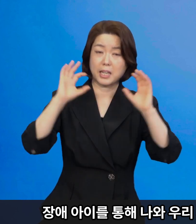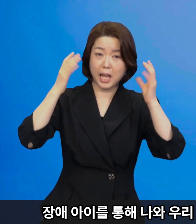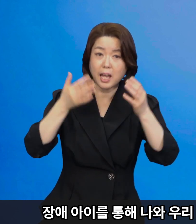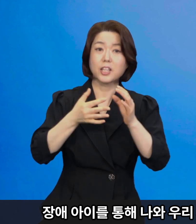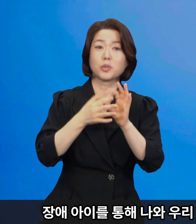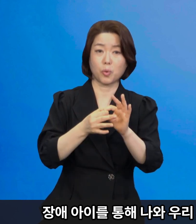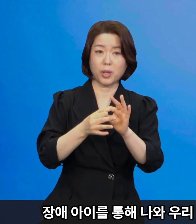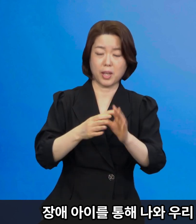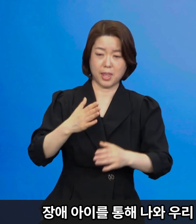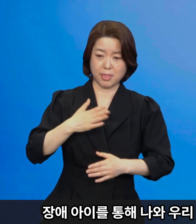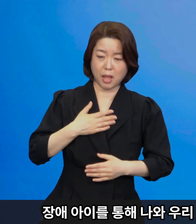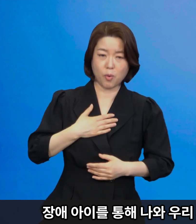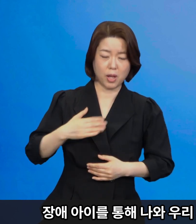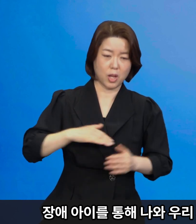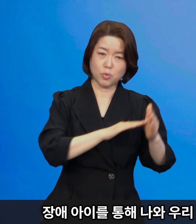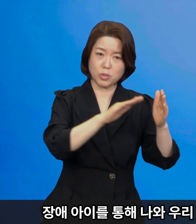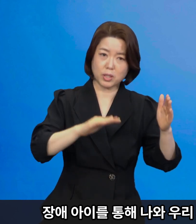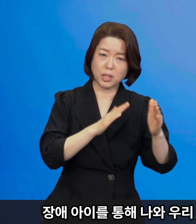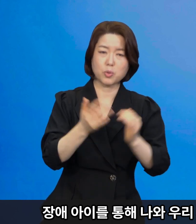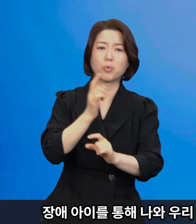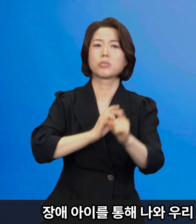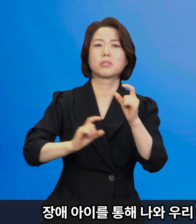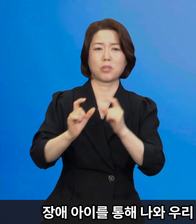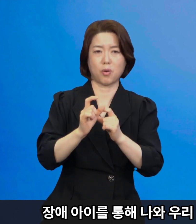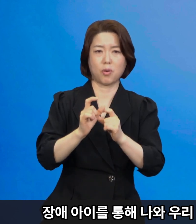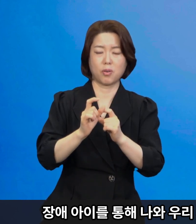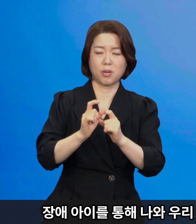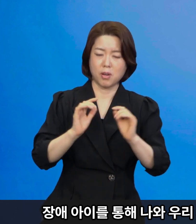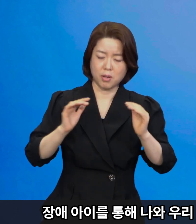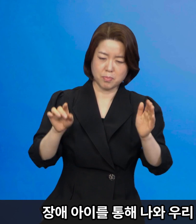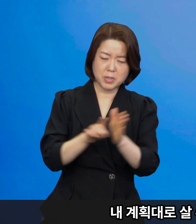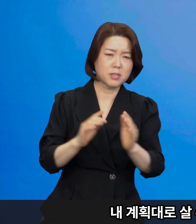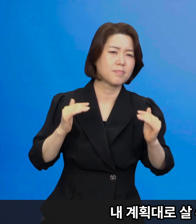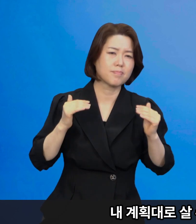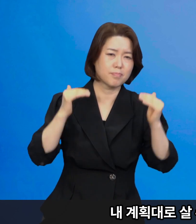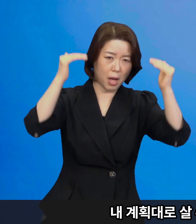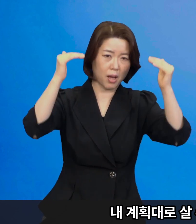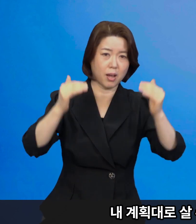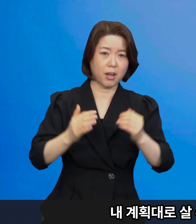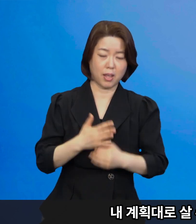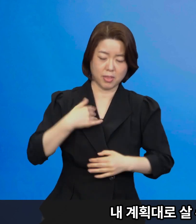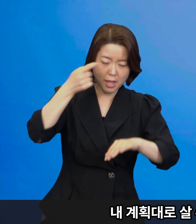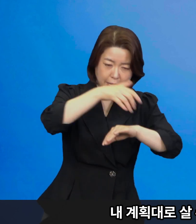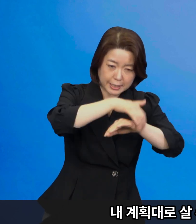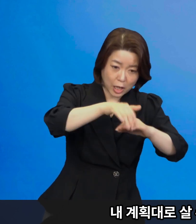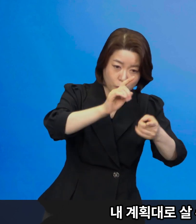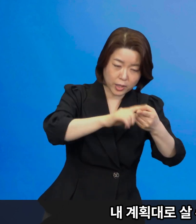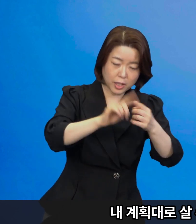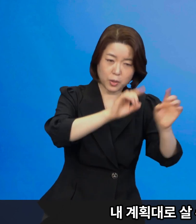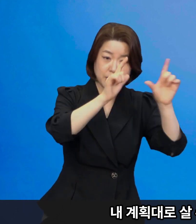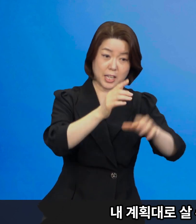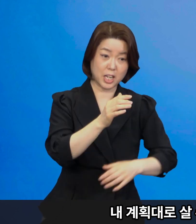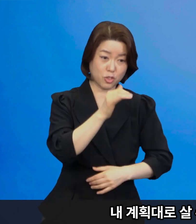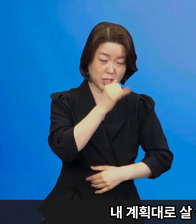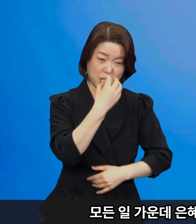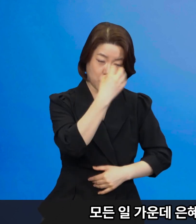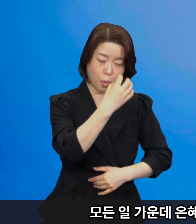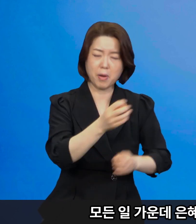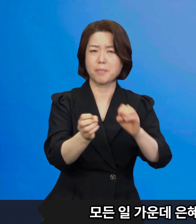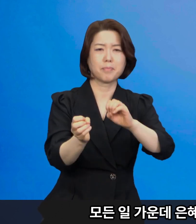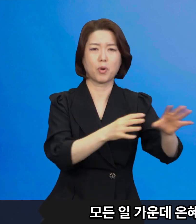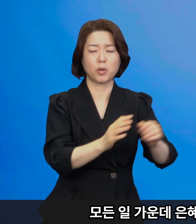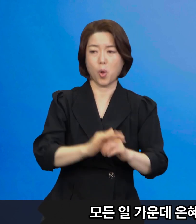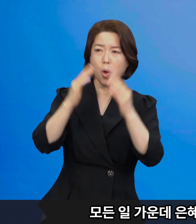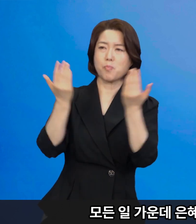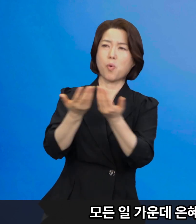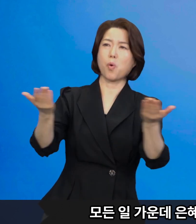통해 나와 우리 가족은 더욱 성숙할 수 있었습니다. 내 계획대로 살 수 있다는 교만을 꺾고 모든